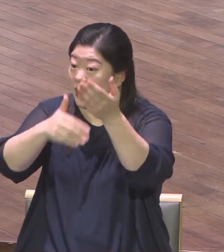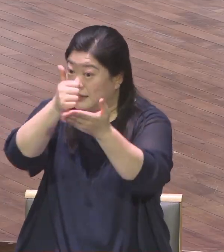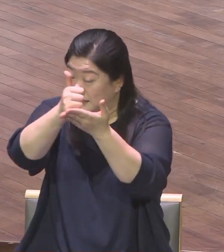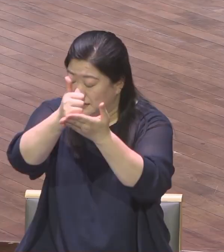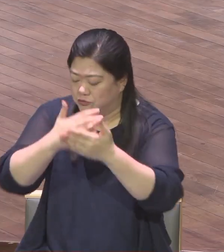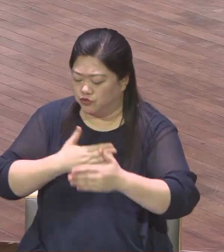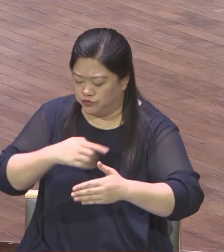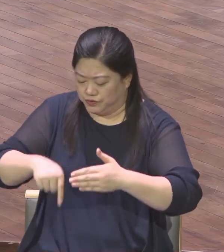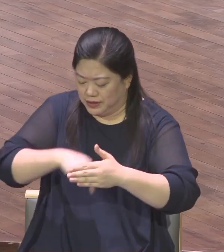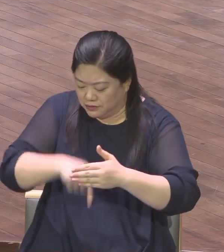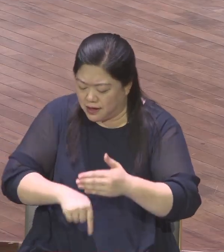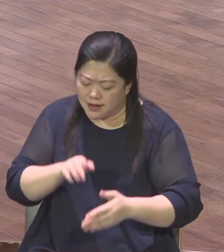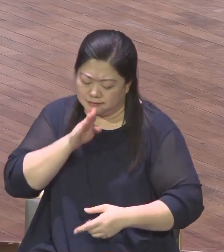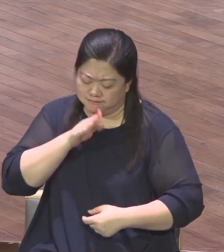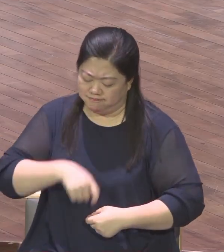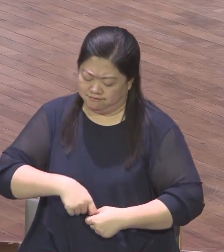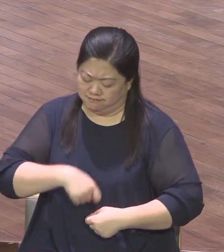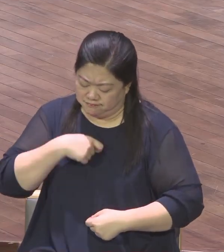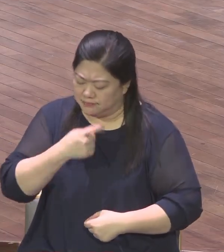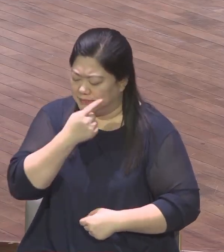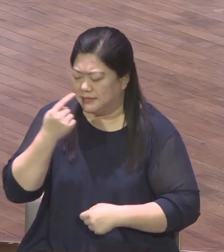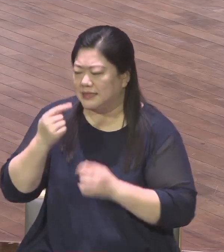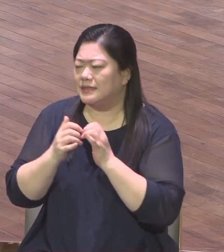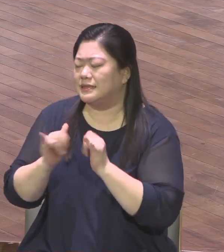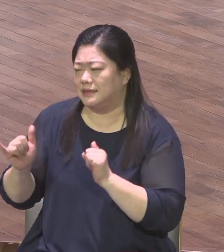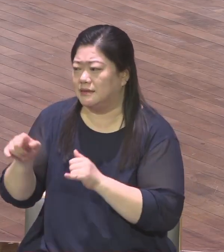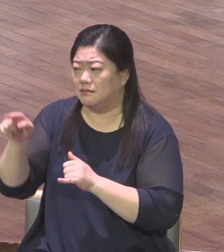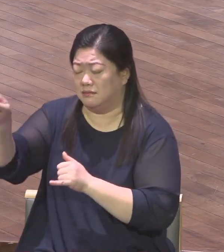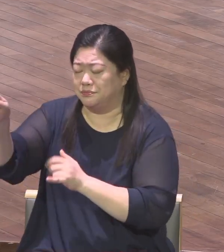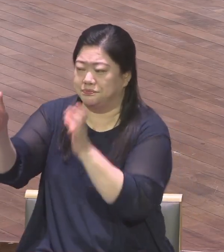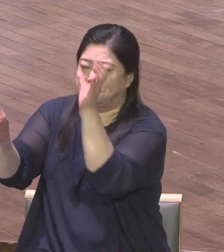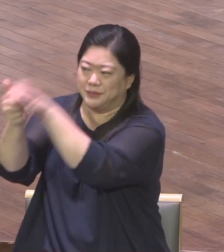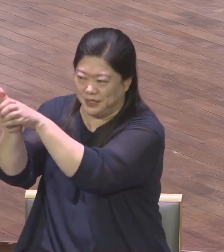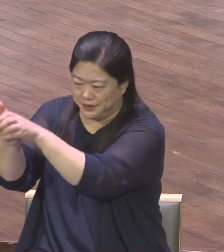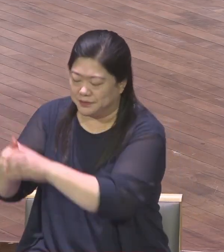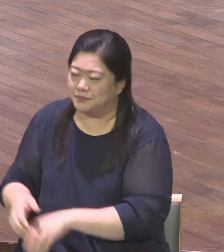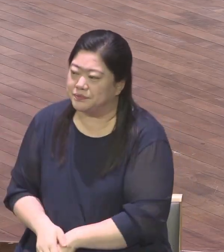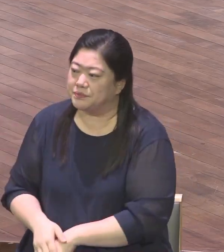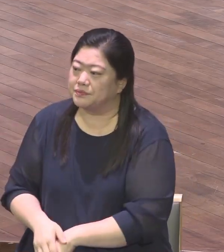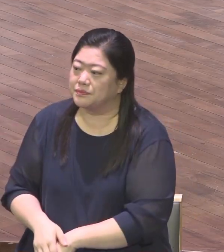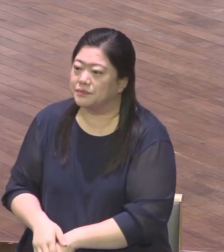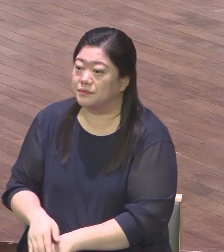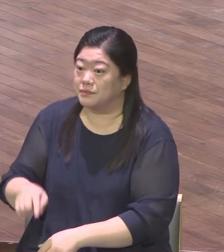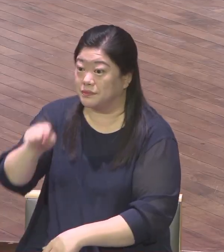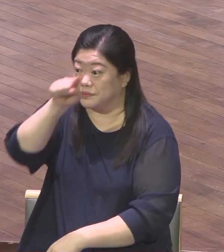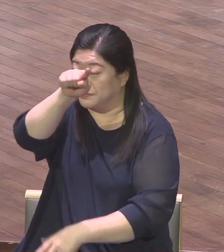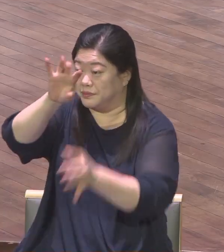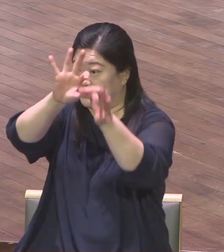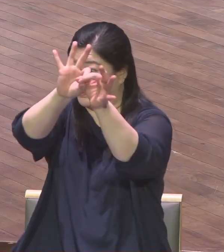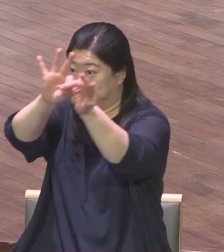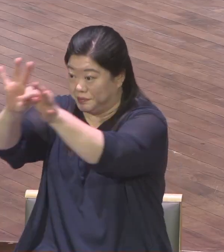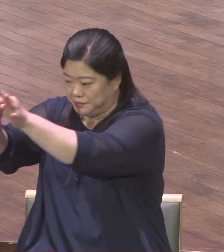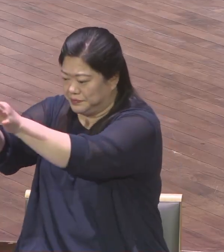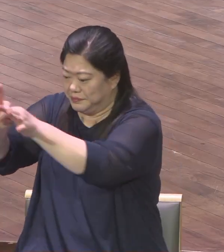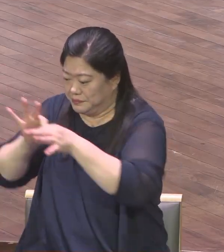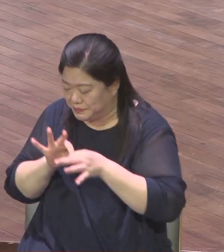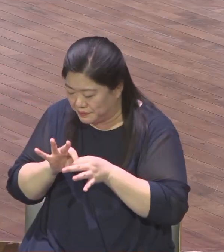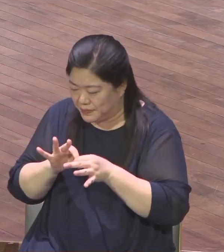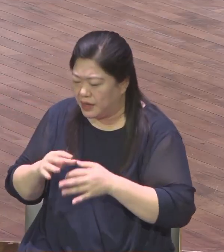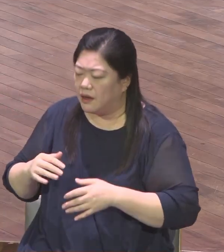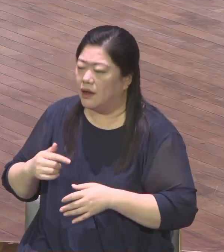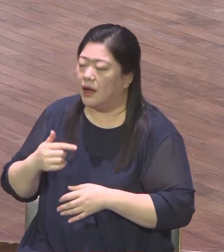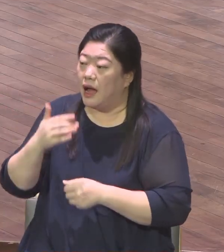가운데 진실하고 성실한 증인이 되시옵소서. 우리가 당신을 우리 하나님 여호와께 보내면 그의